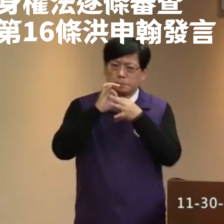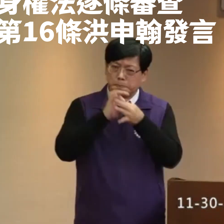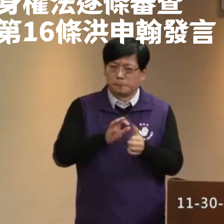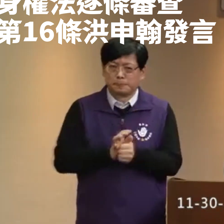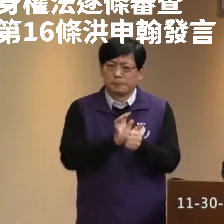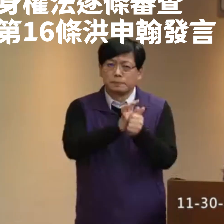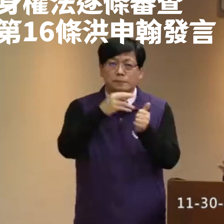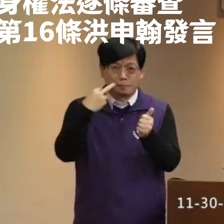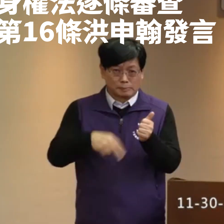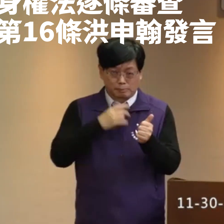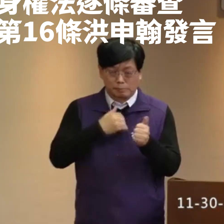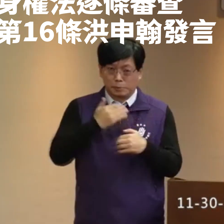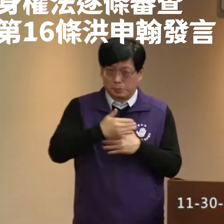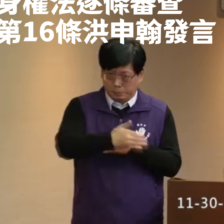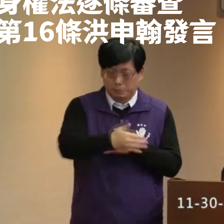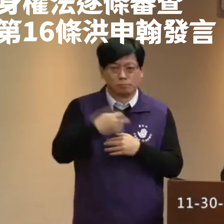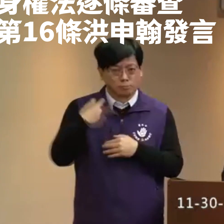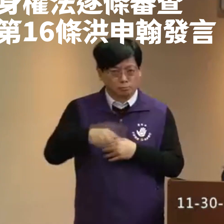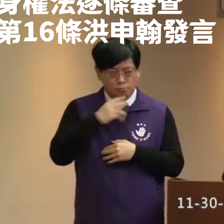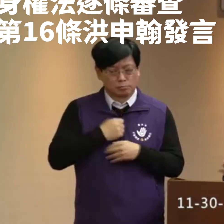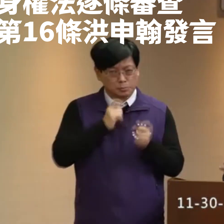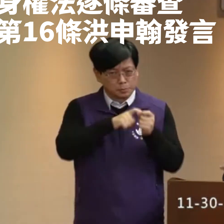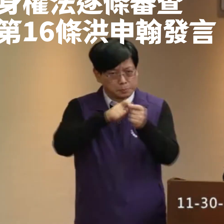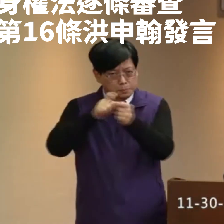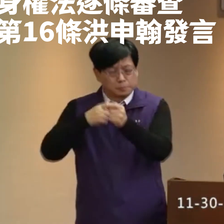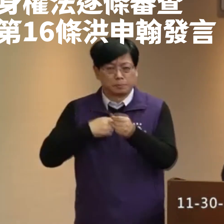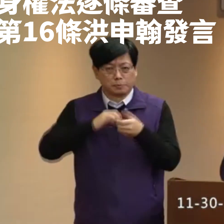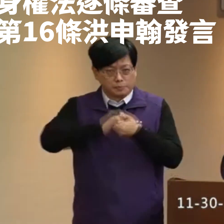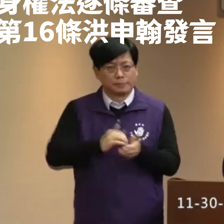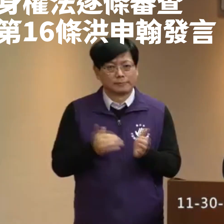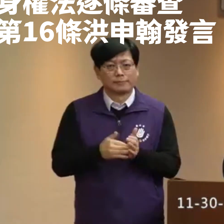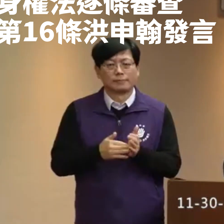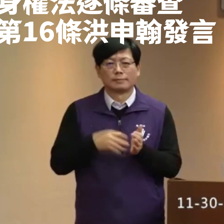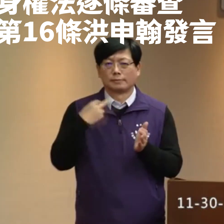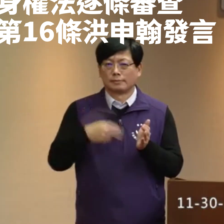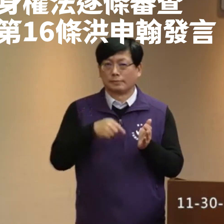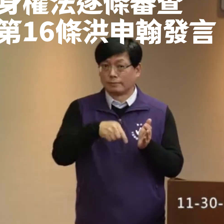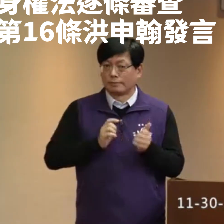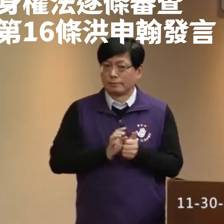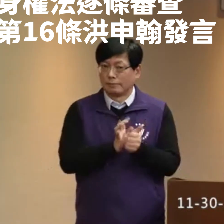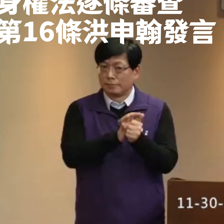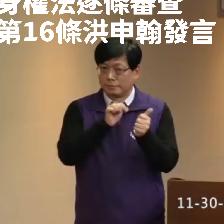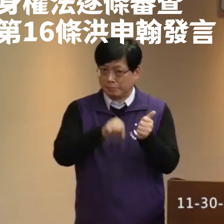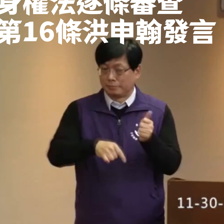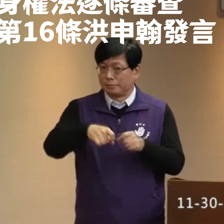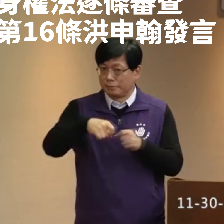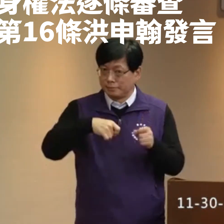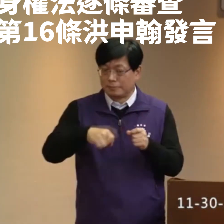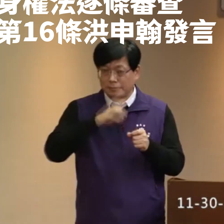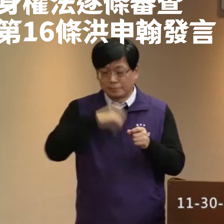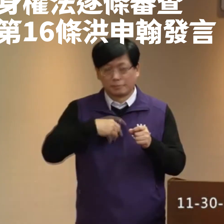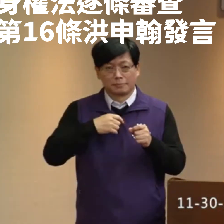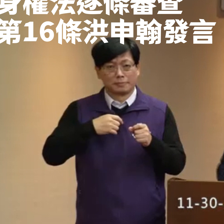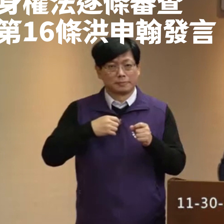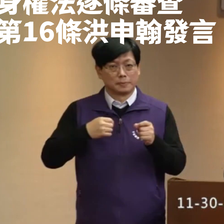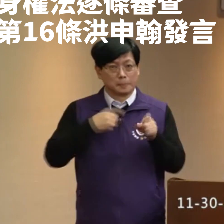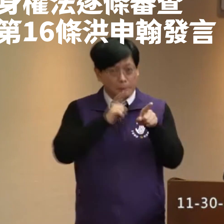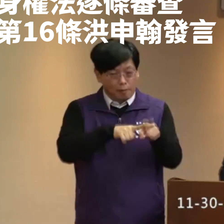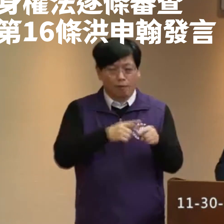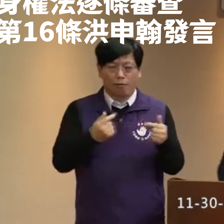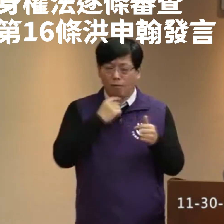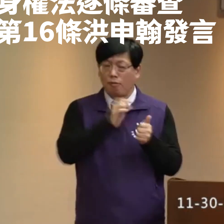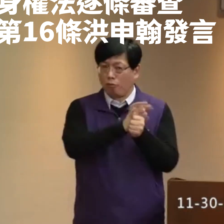推动，甚至是阶段性的推动，设定阶段的目标，在这个推动的计划、行动的计划之下，包括